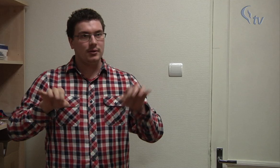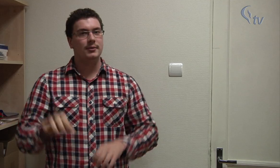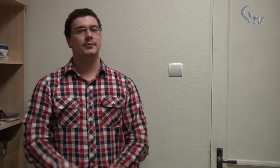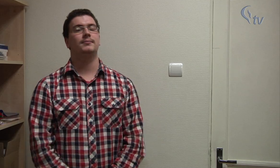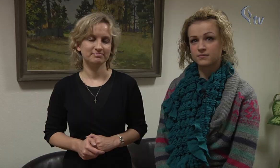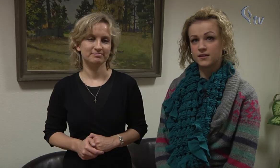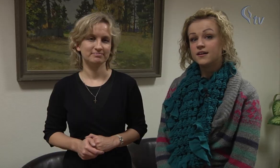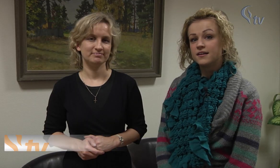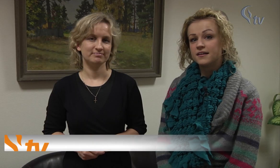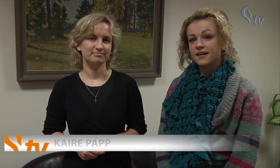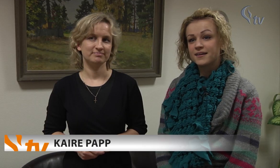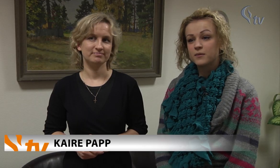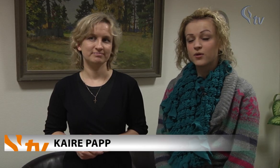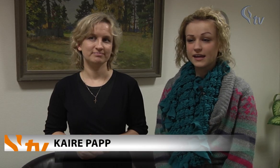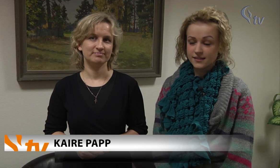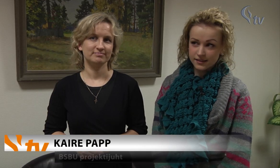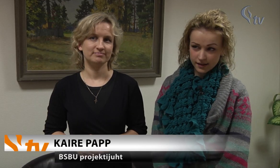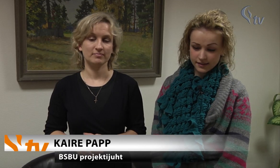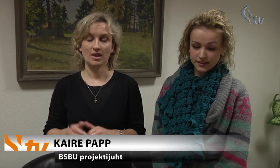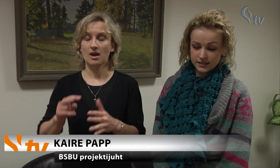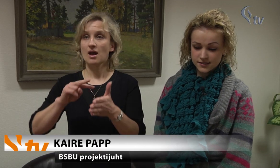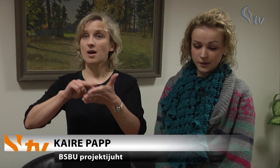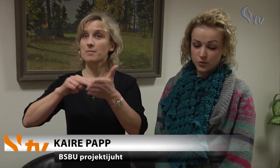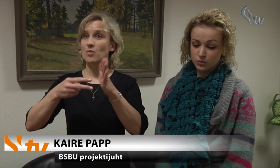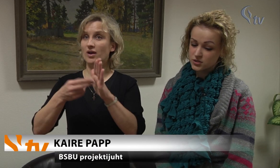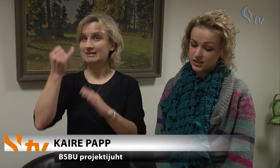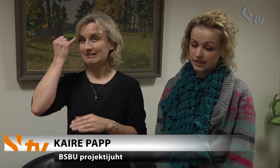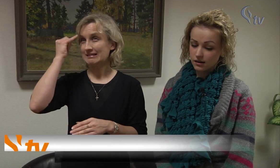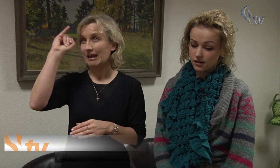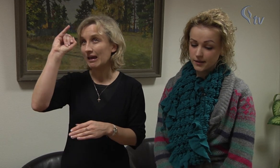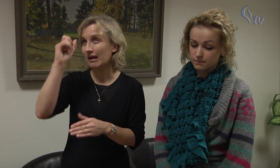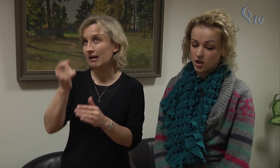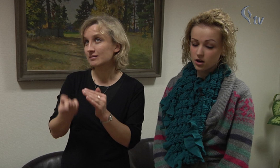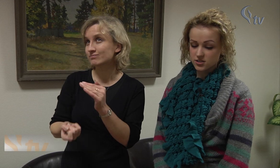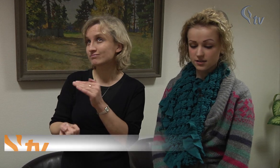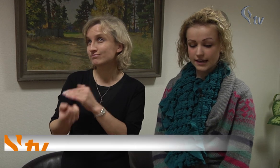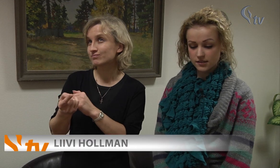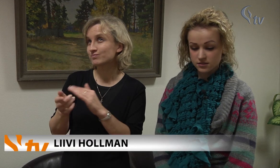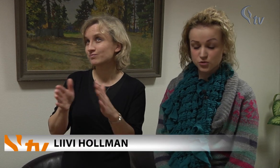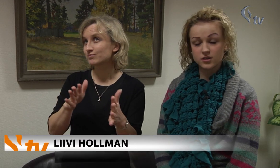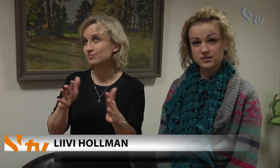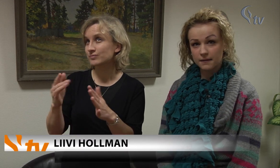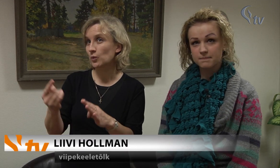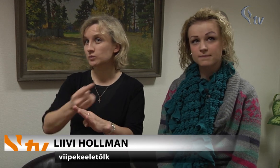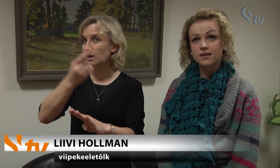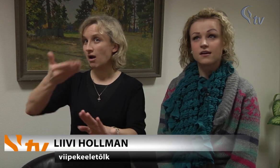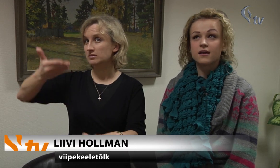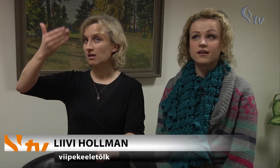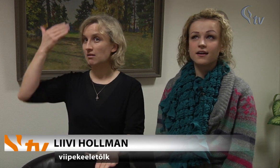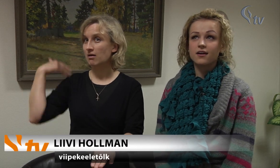läbi saanud? Projekti idee tekkis kuskil aasta eest sügisel. Ja